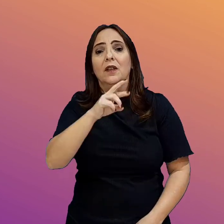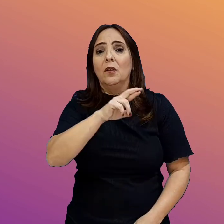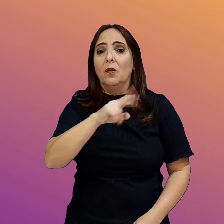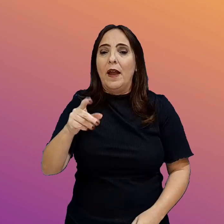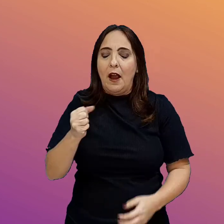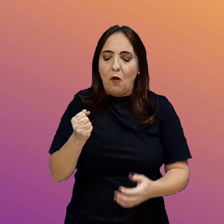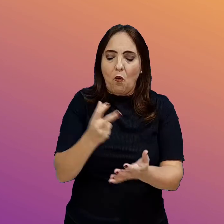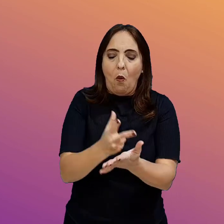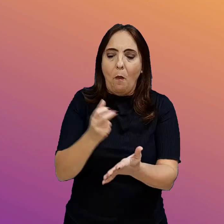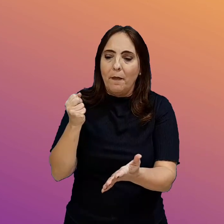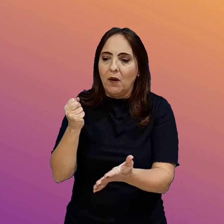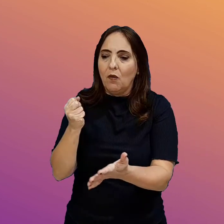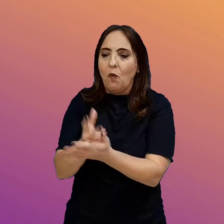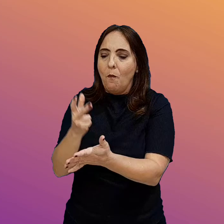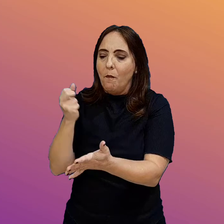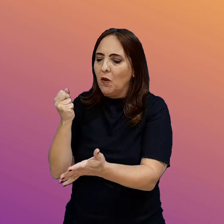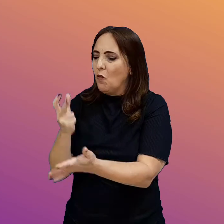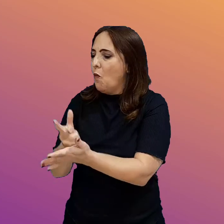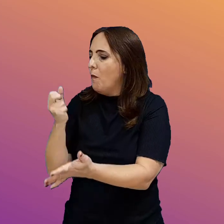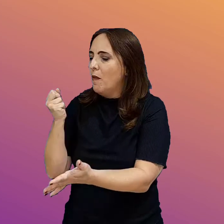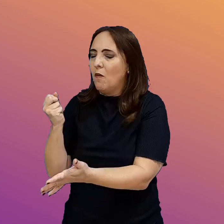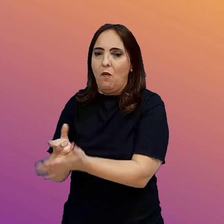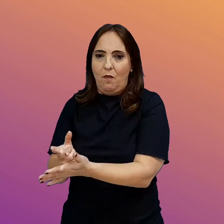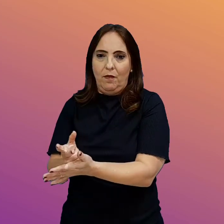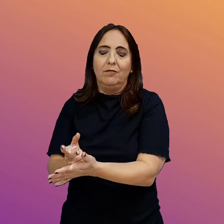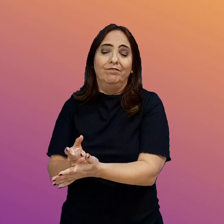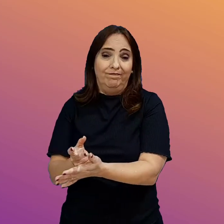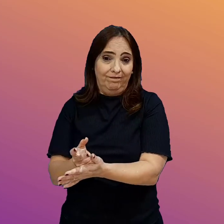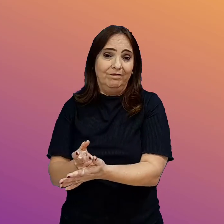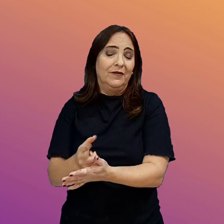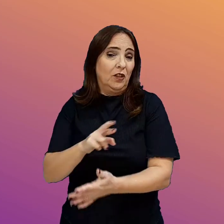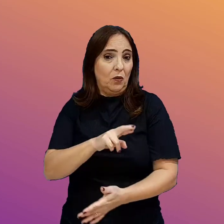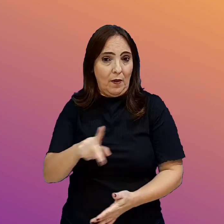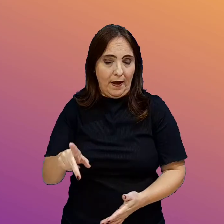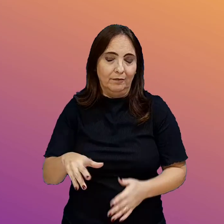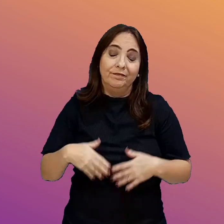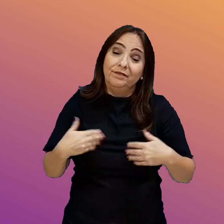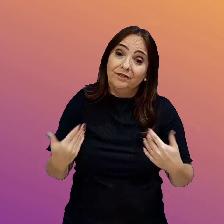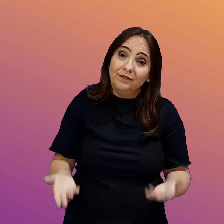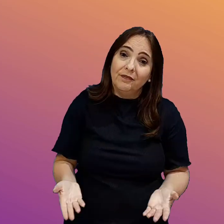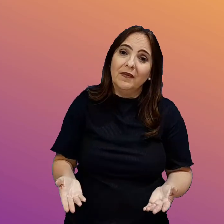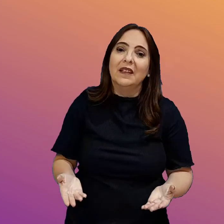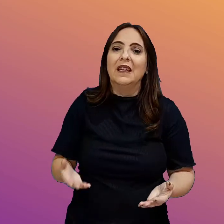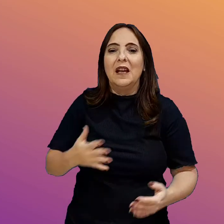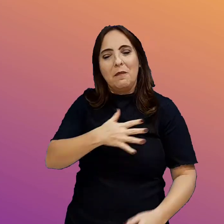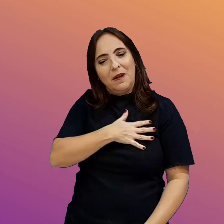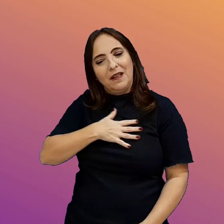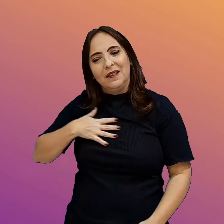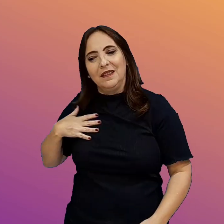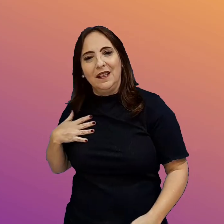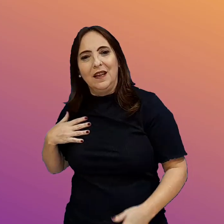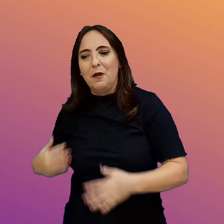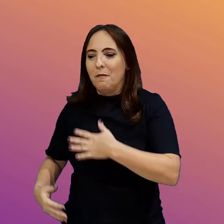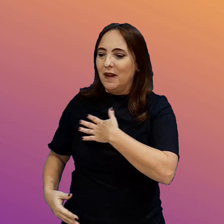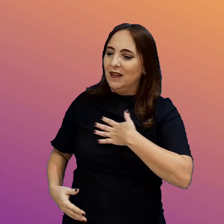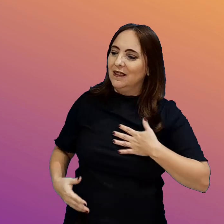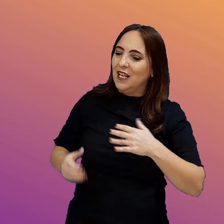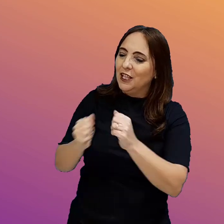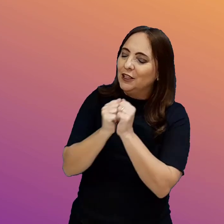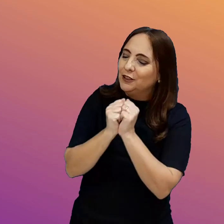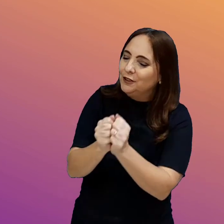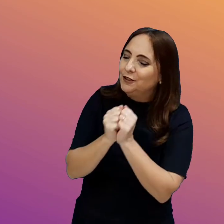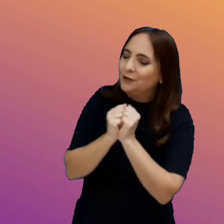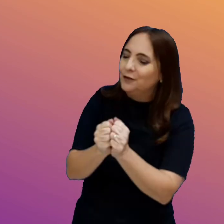consumo, não são, de fato, os bens. É isto. Olha, foi um prazer ter vocês